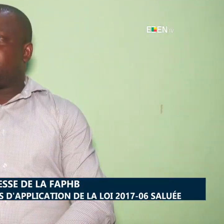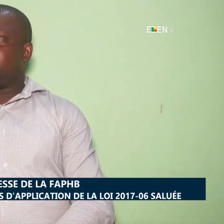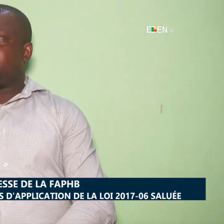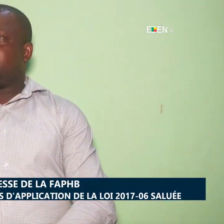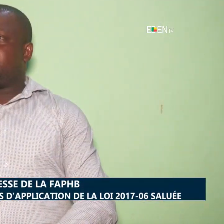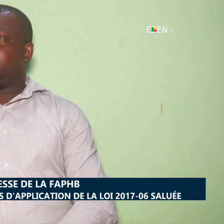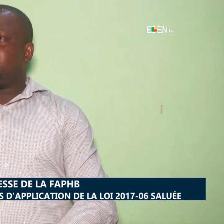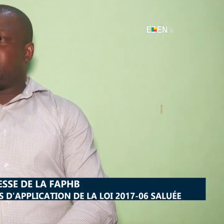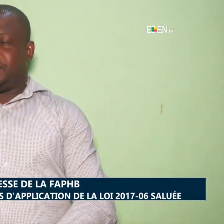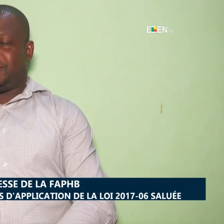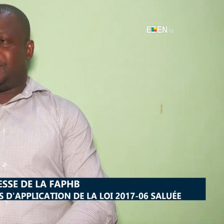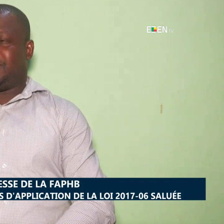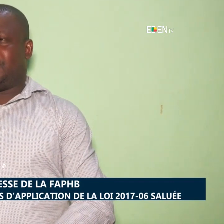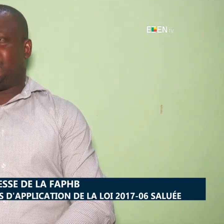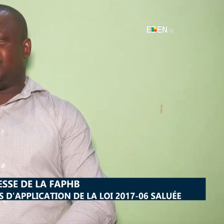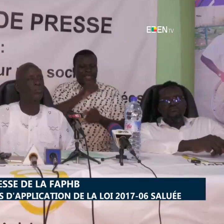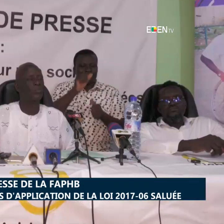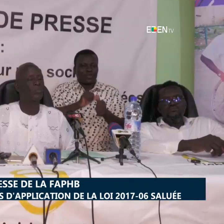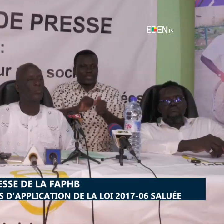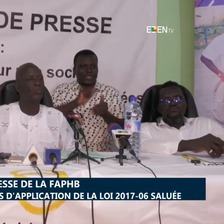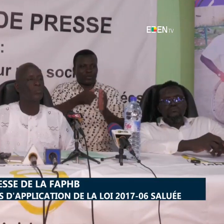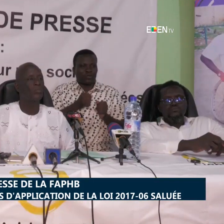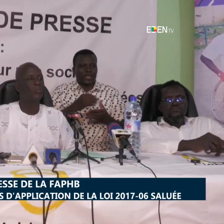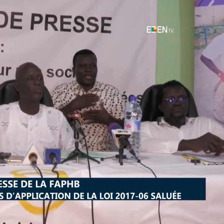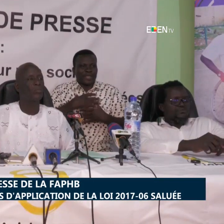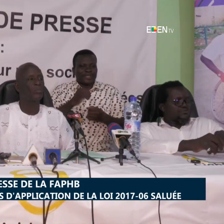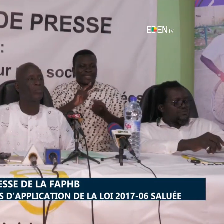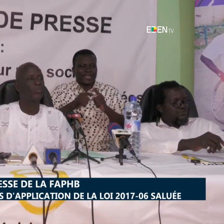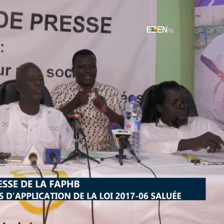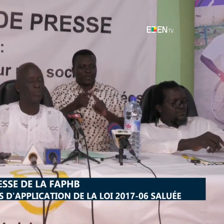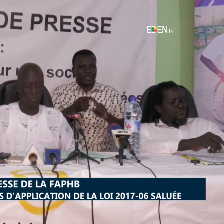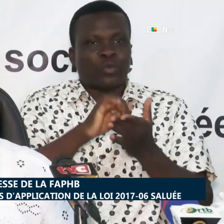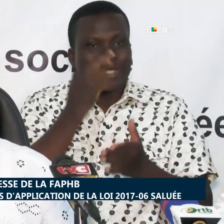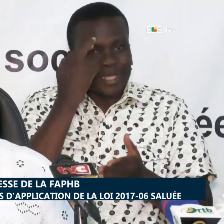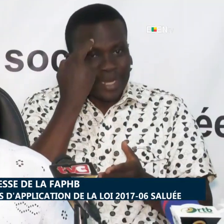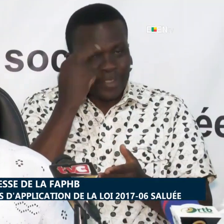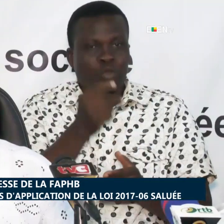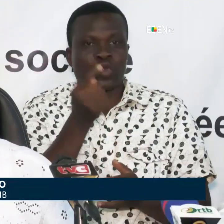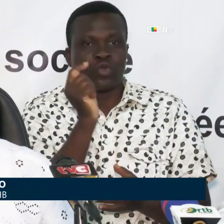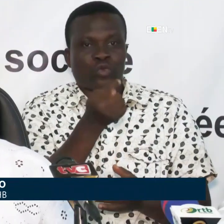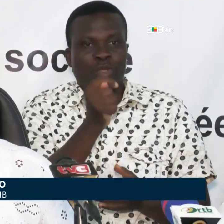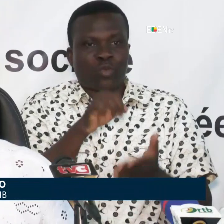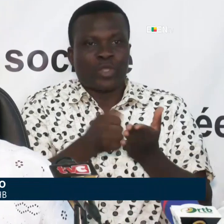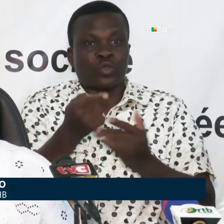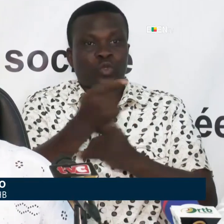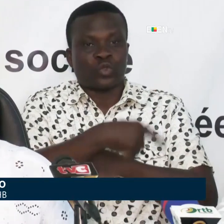Bénin dans plusieurs domaines de la vie sociale réjouit à plus d'un titre. Nous témoignons ce